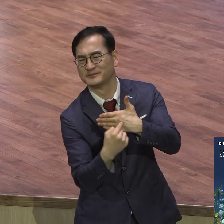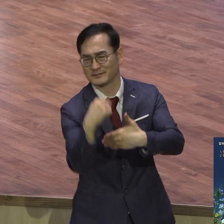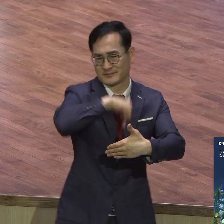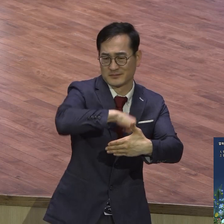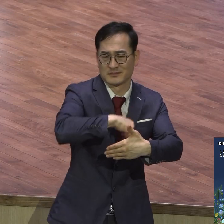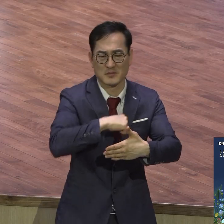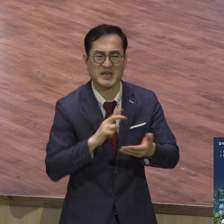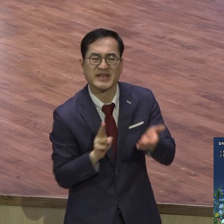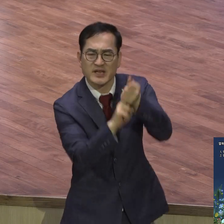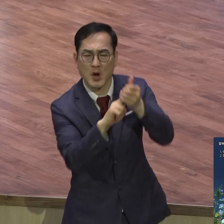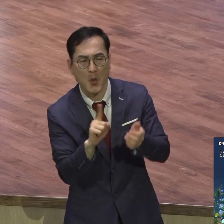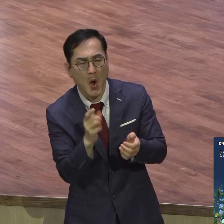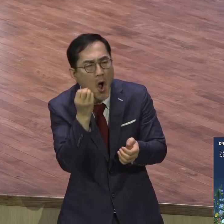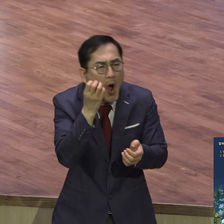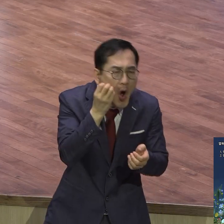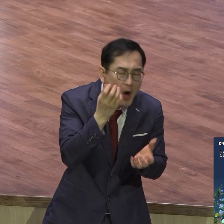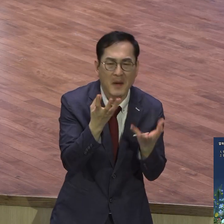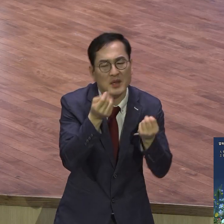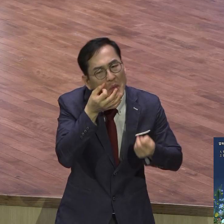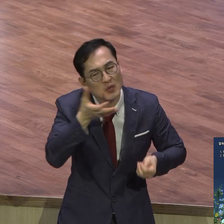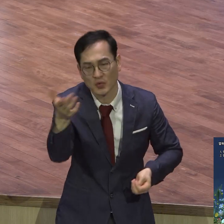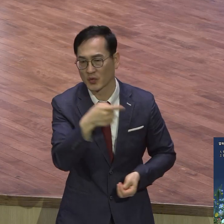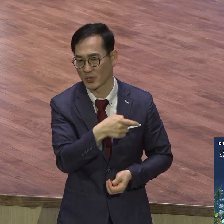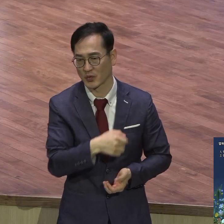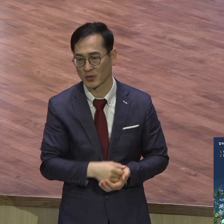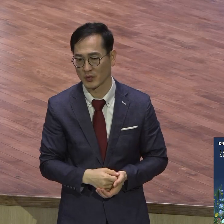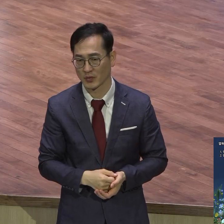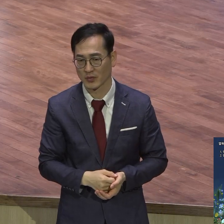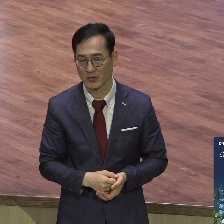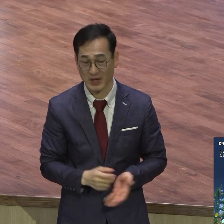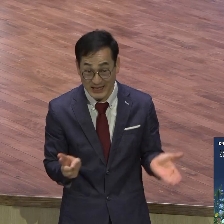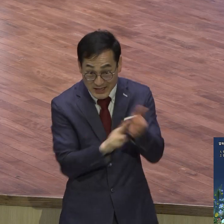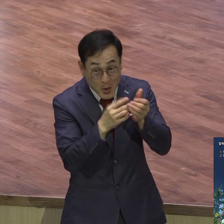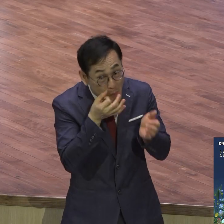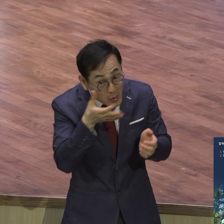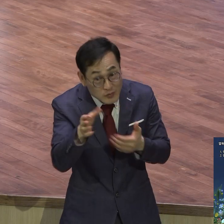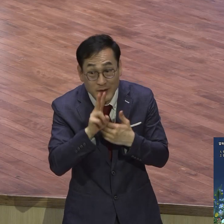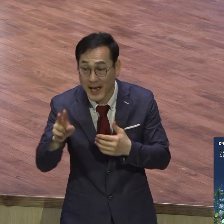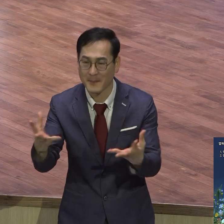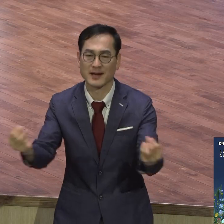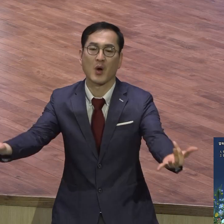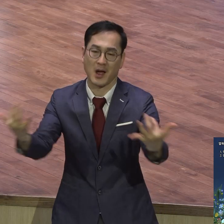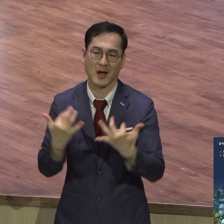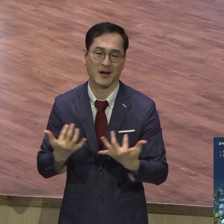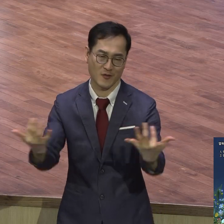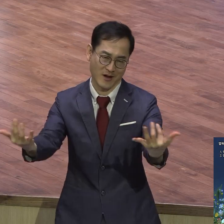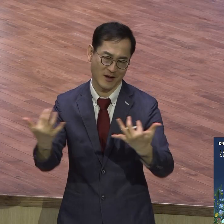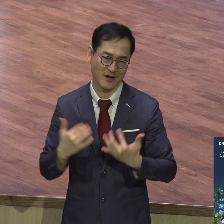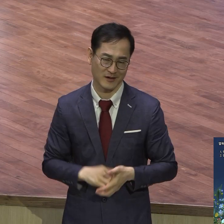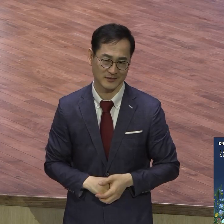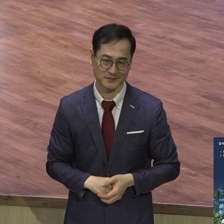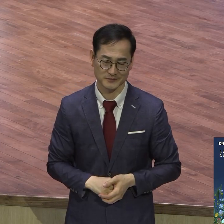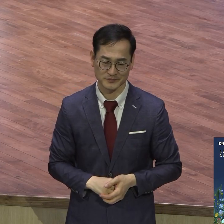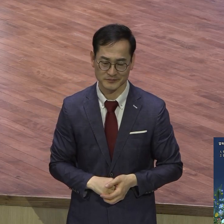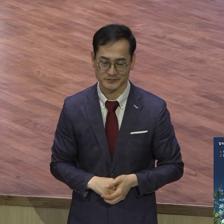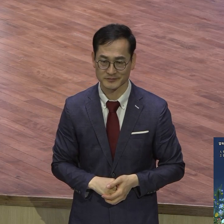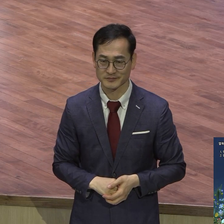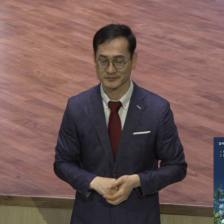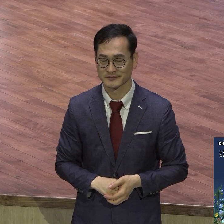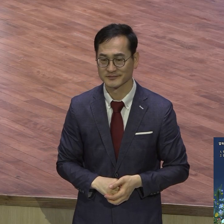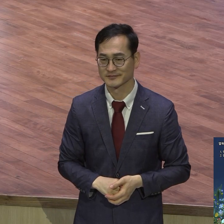신류입니다. 신류 그래야 사람들이 자극을 받고 하죠. 여러분 미국 그런 거 안